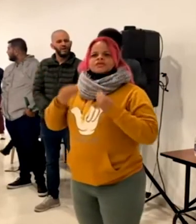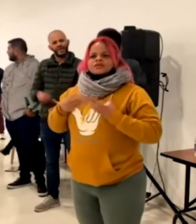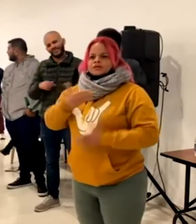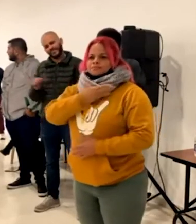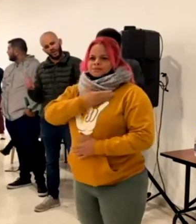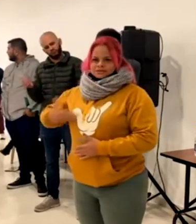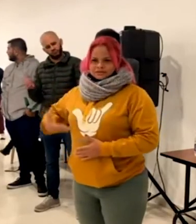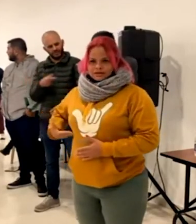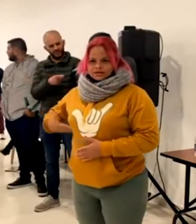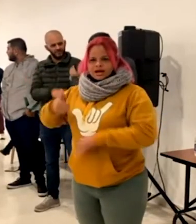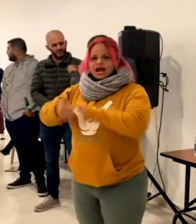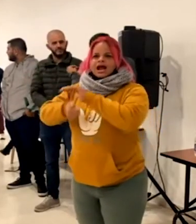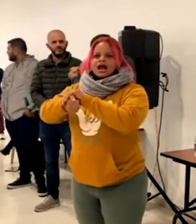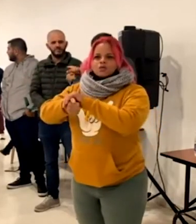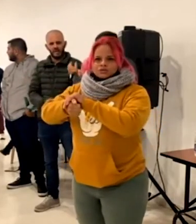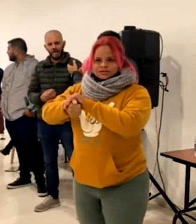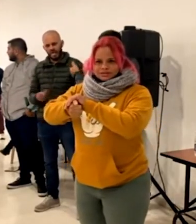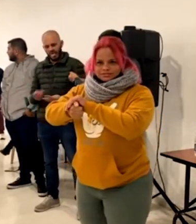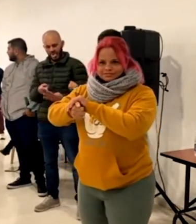en